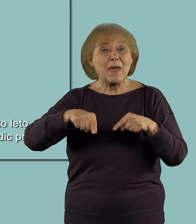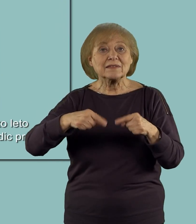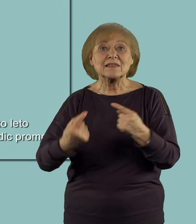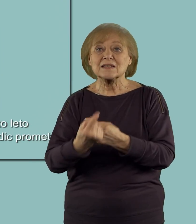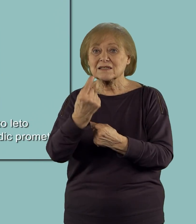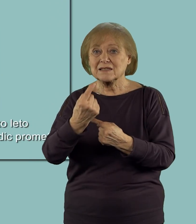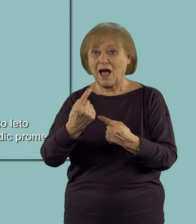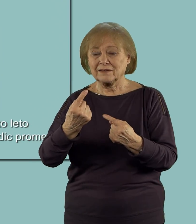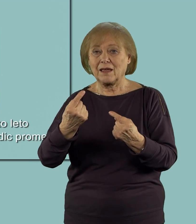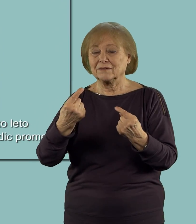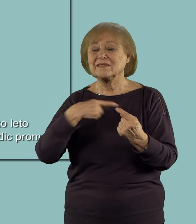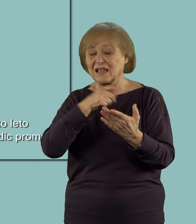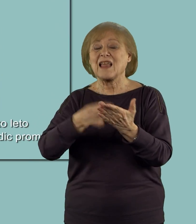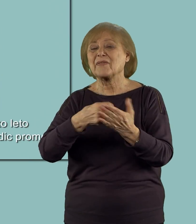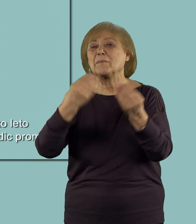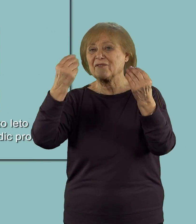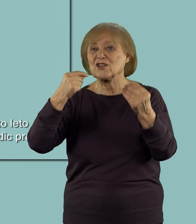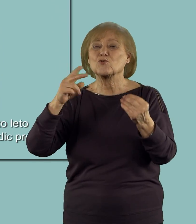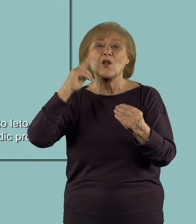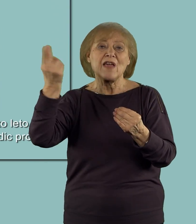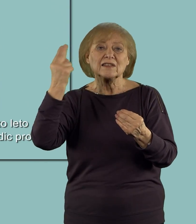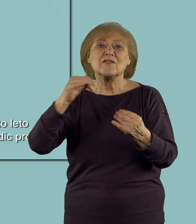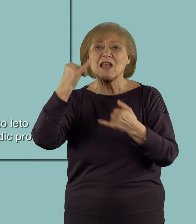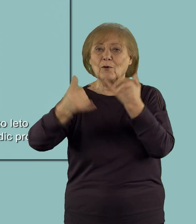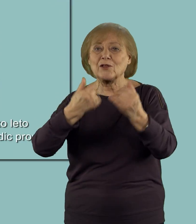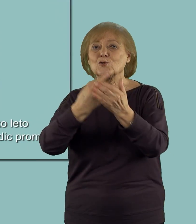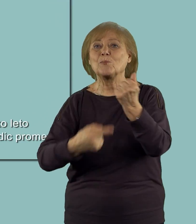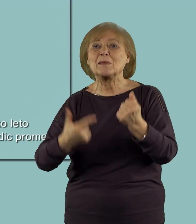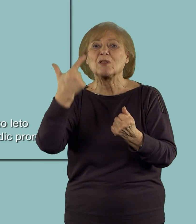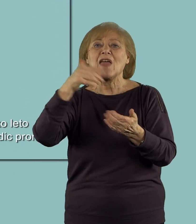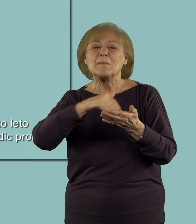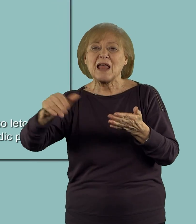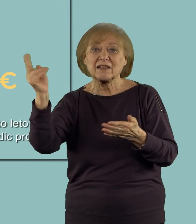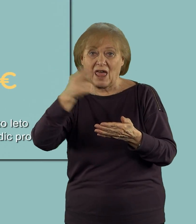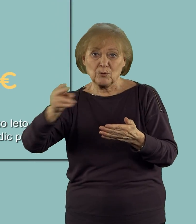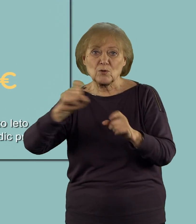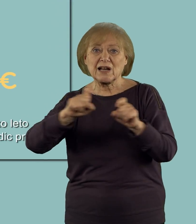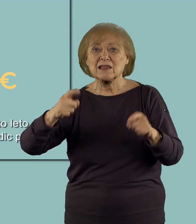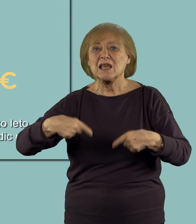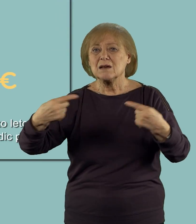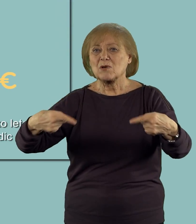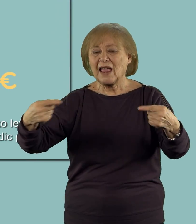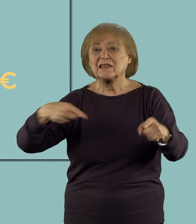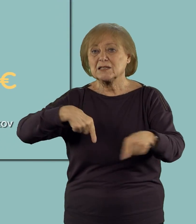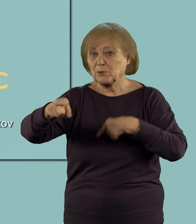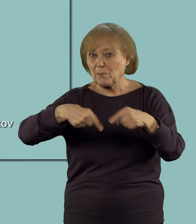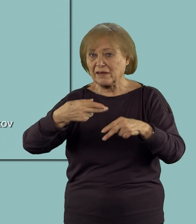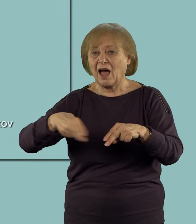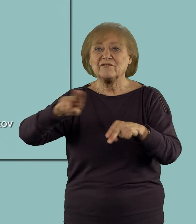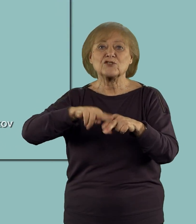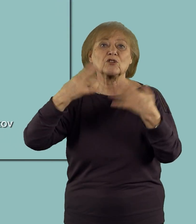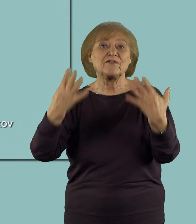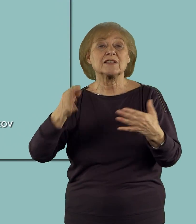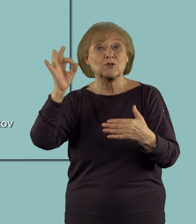Promet nas stane preveč. V Sloveniji vsako leto izgubimo skoraj 2 milijardi evrov zaradi posledic prometa. Več